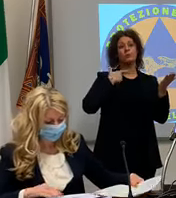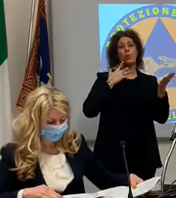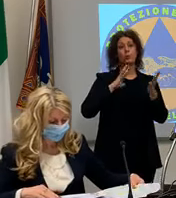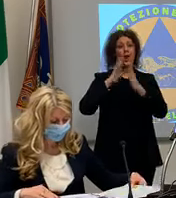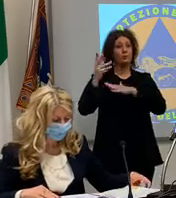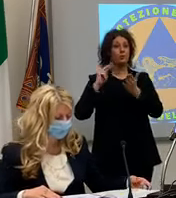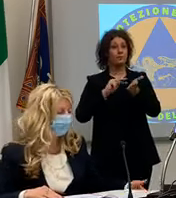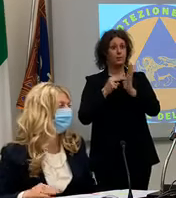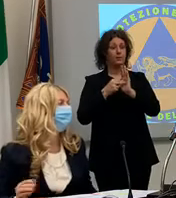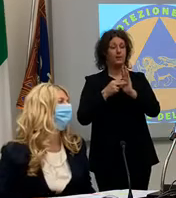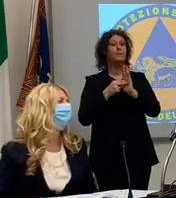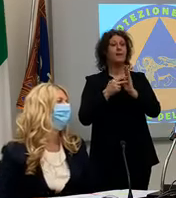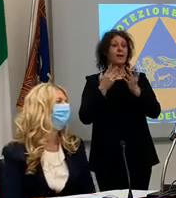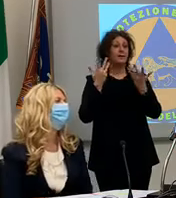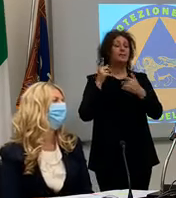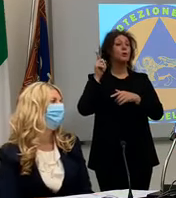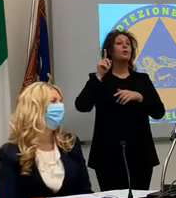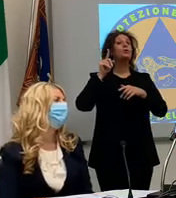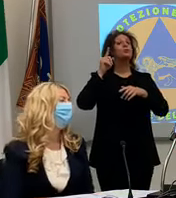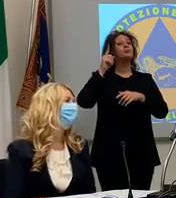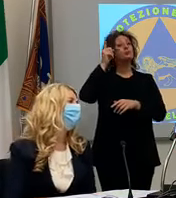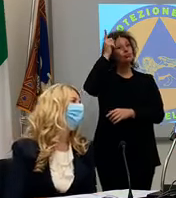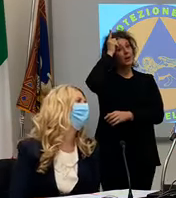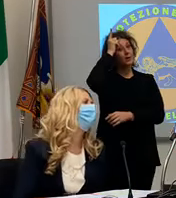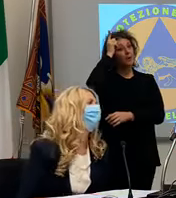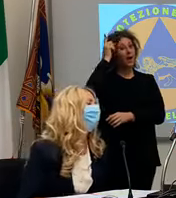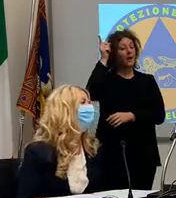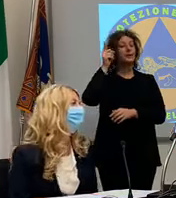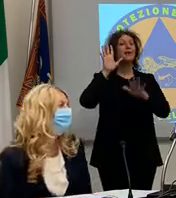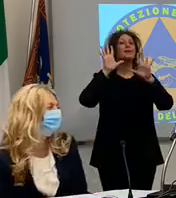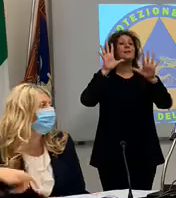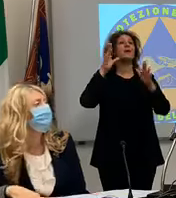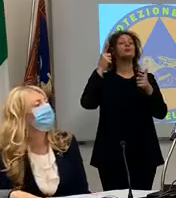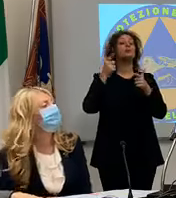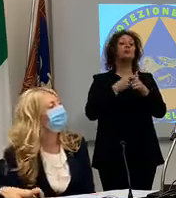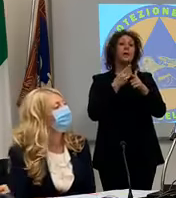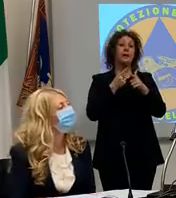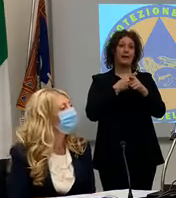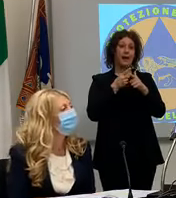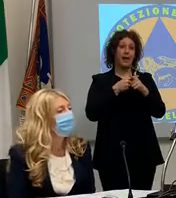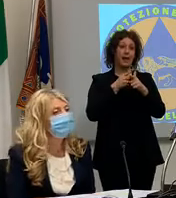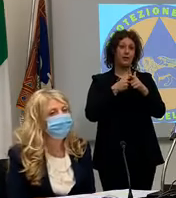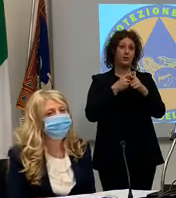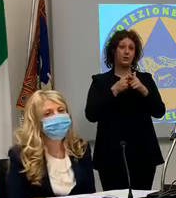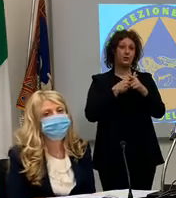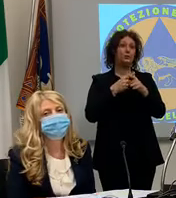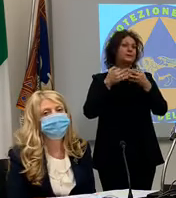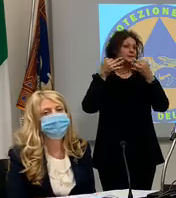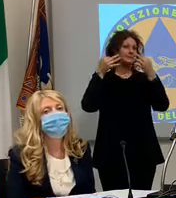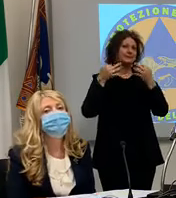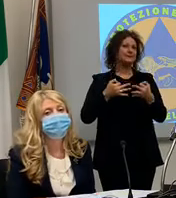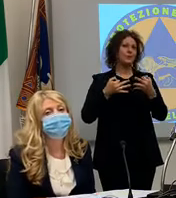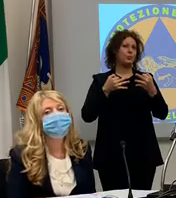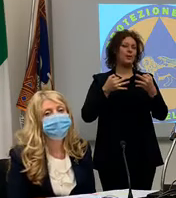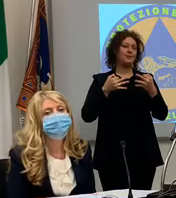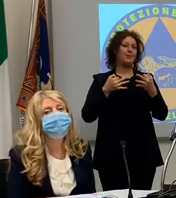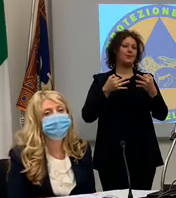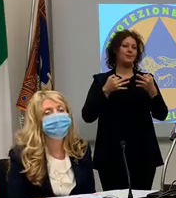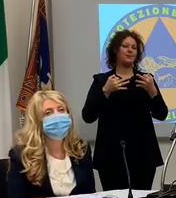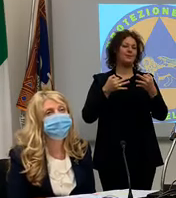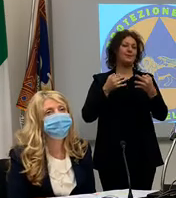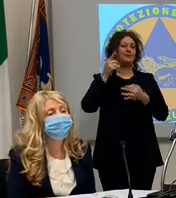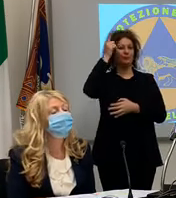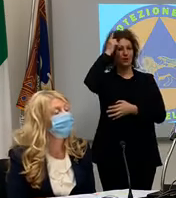probabilmente la Germania avrà avrà se non appiattito di certo abbassato moltissimo le le